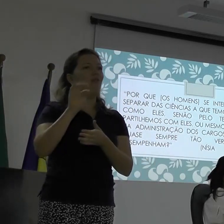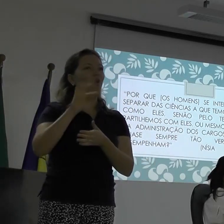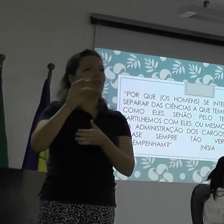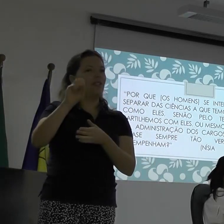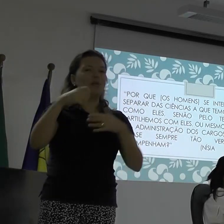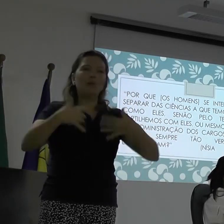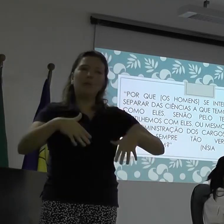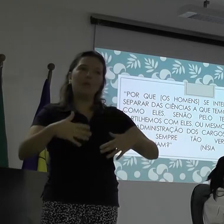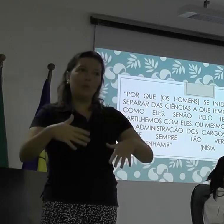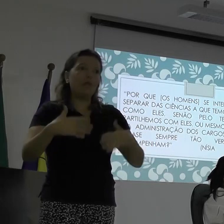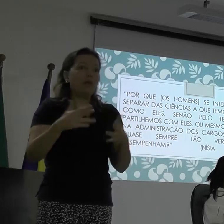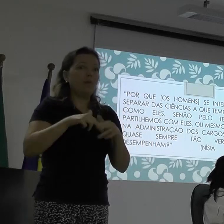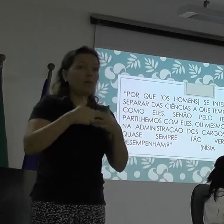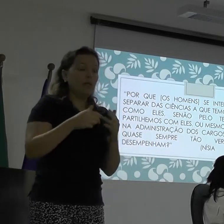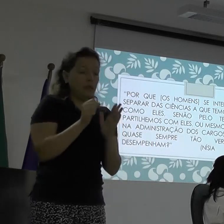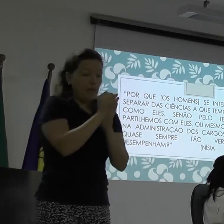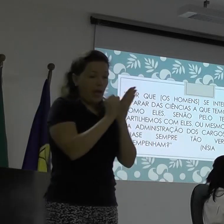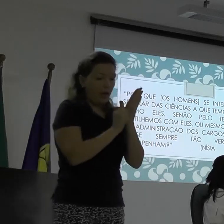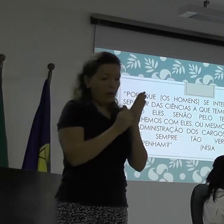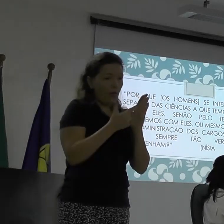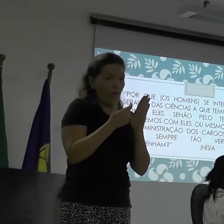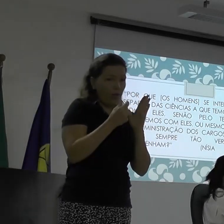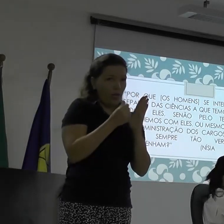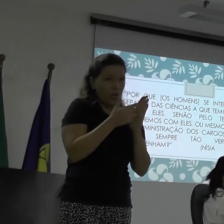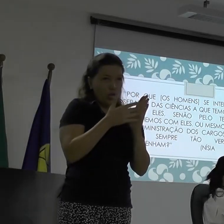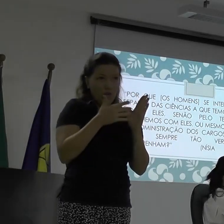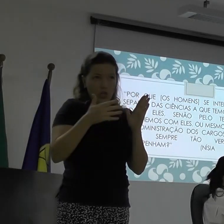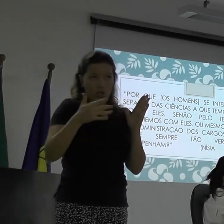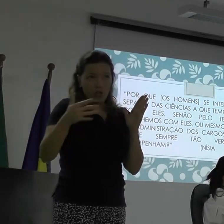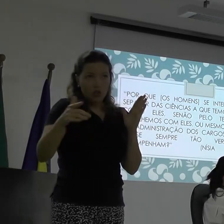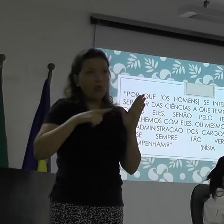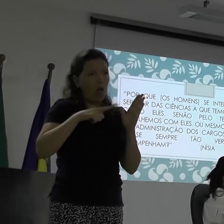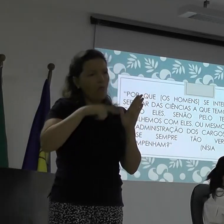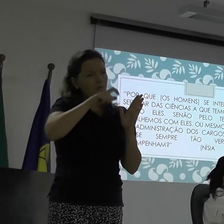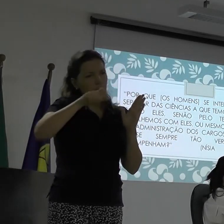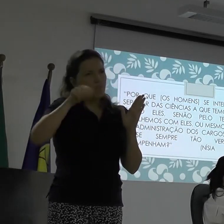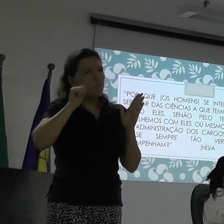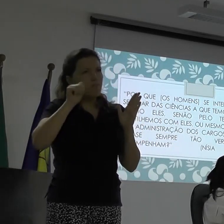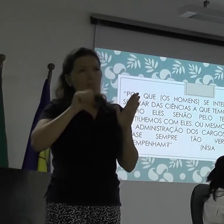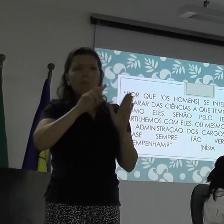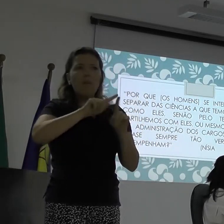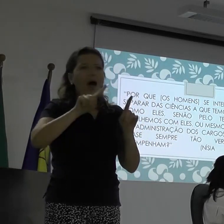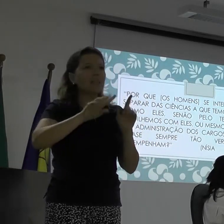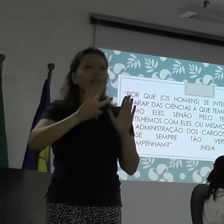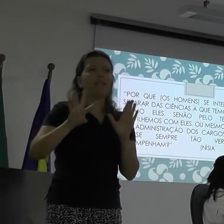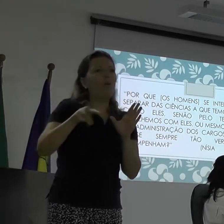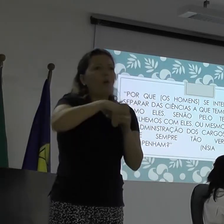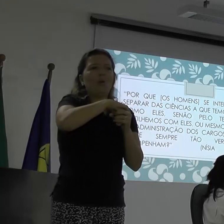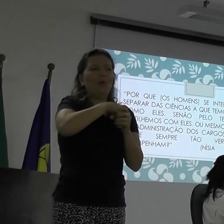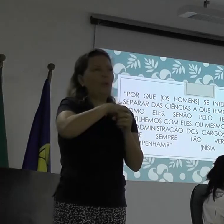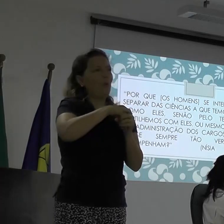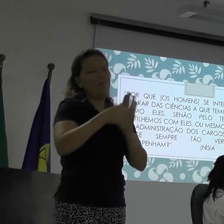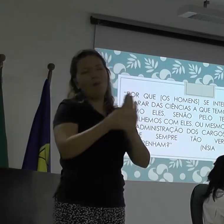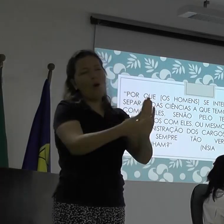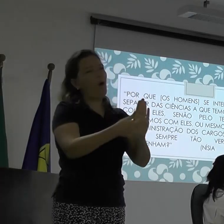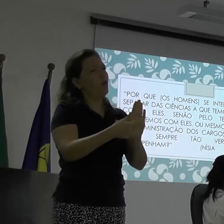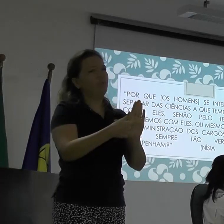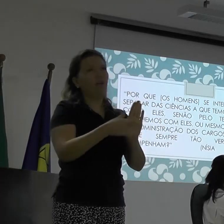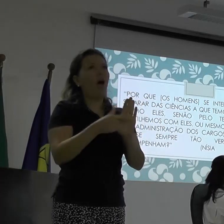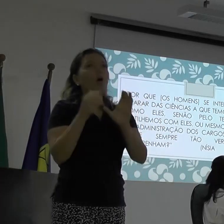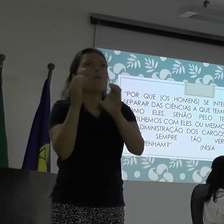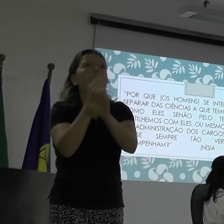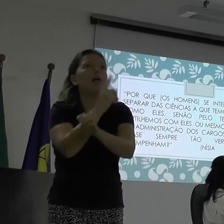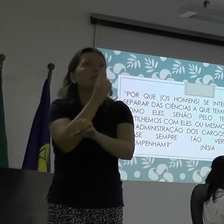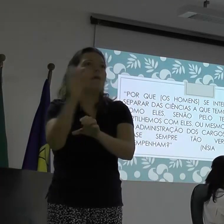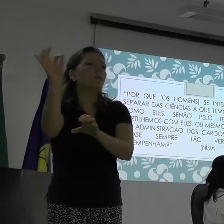autoras femininas a partir do século XX e, mesmo assim, não inclui a totalidade. Foi a